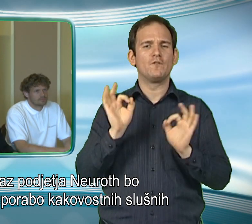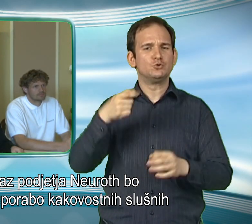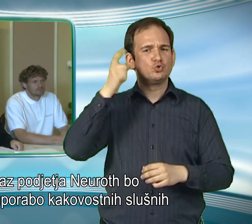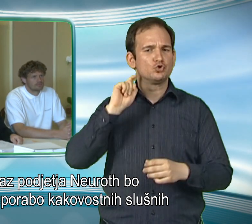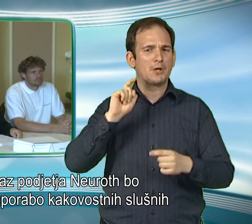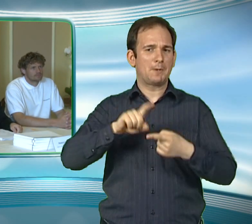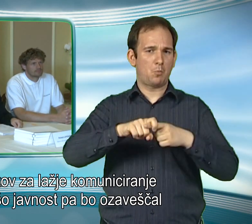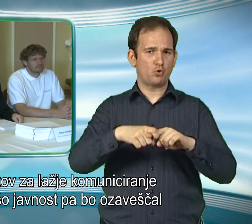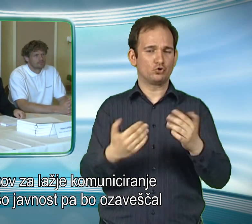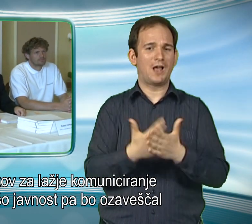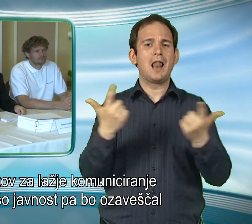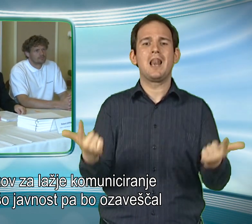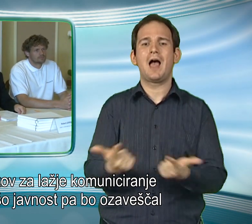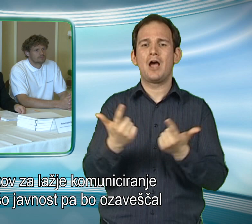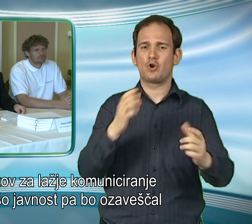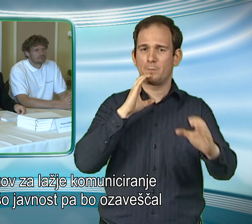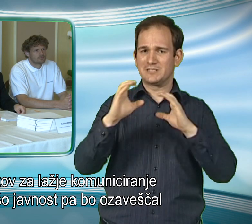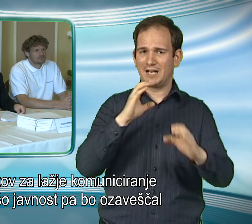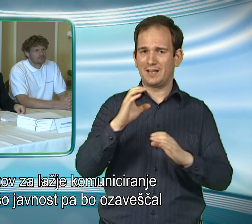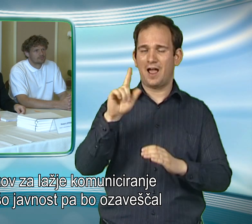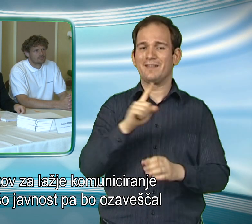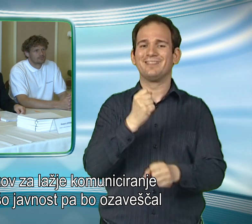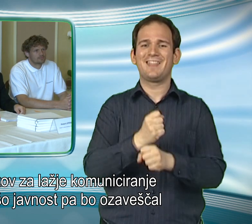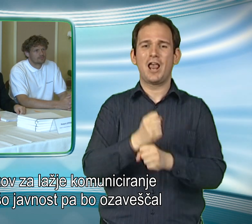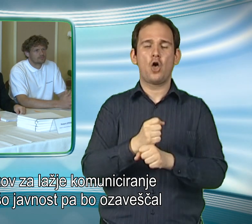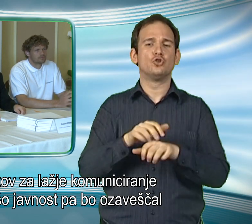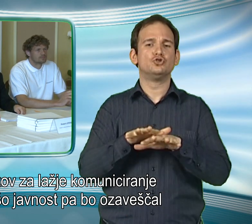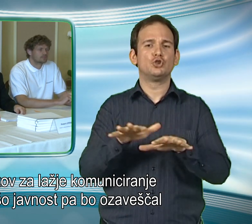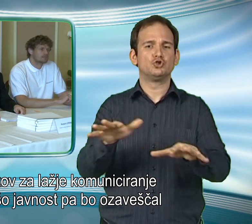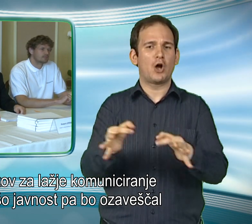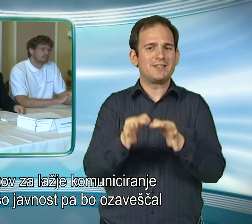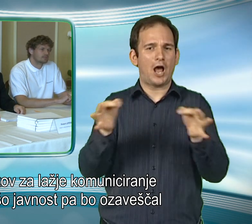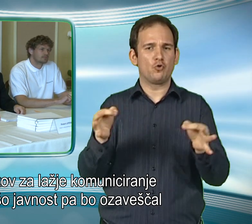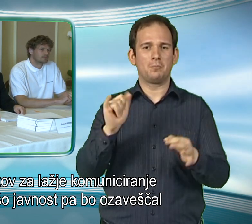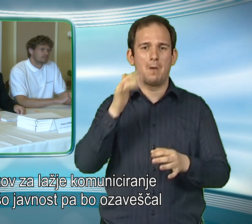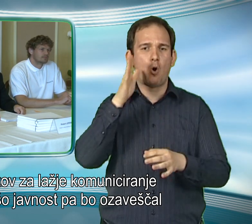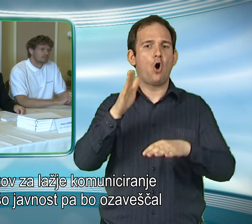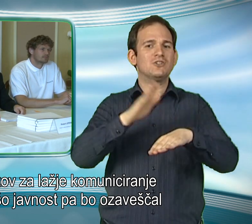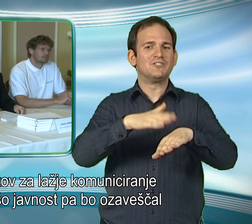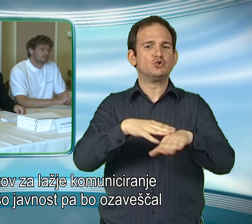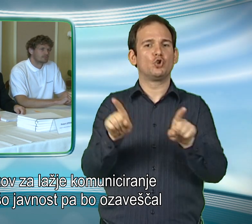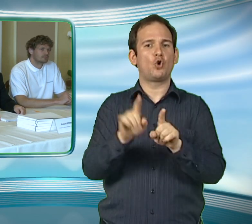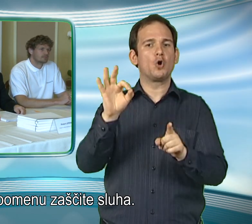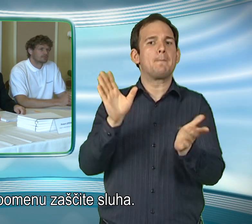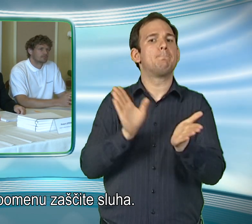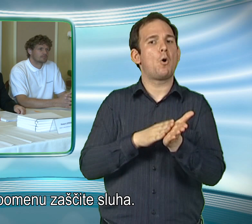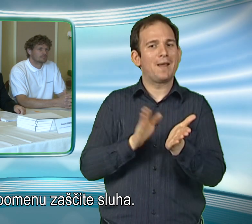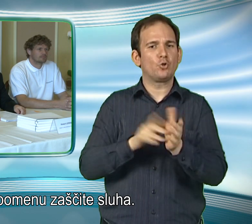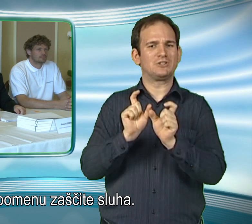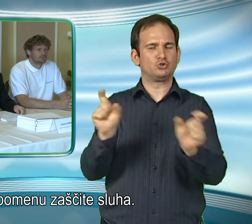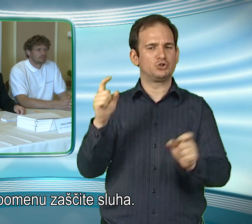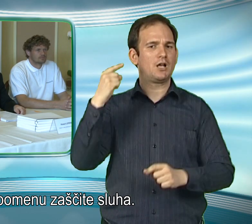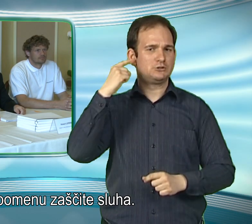slušnih pripomočkov za lažje komuniciranje in delo, širšo javnost pa bo osveščal tudi o pomenu zaščite